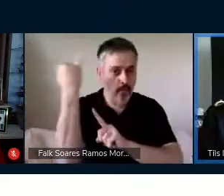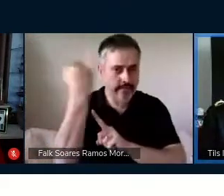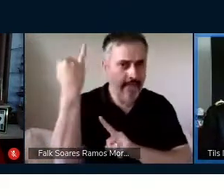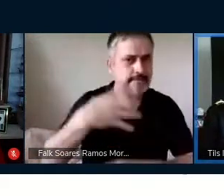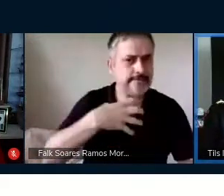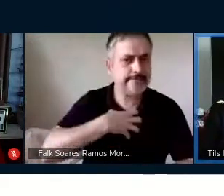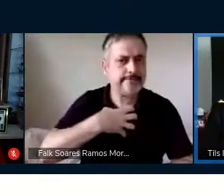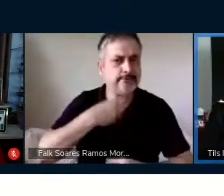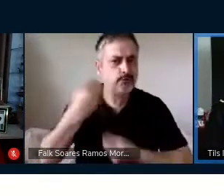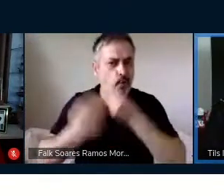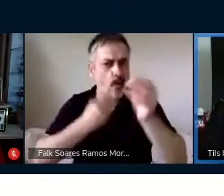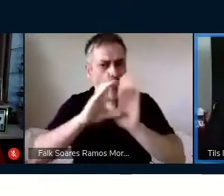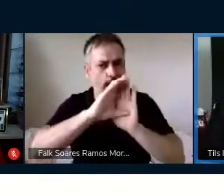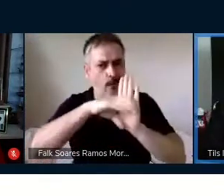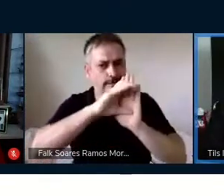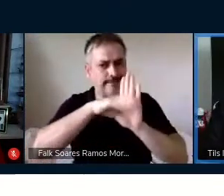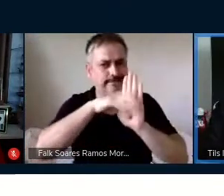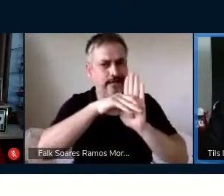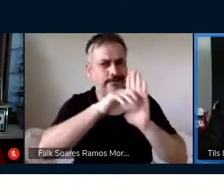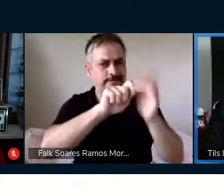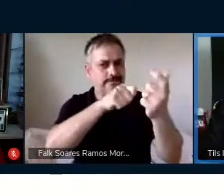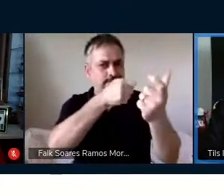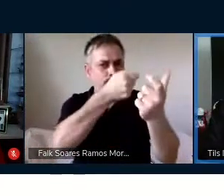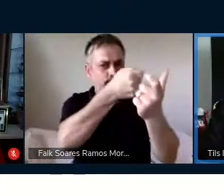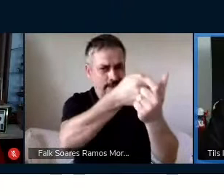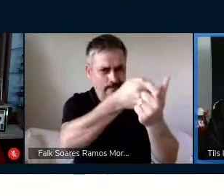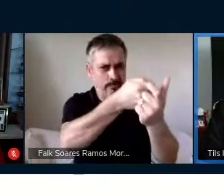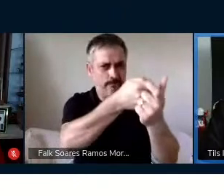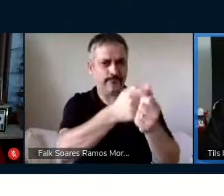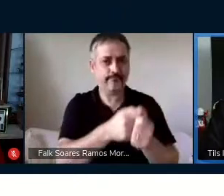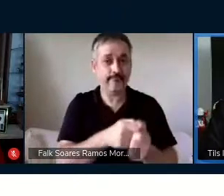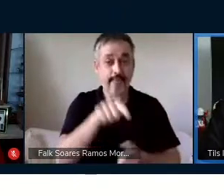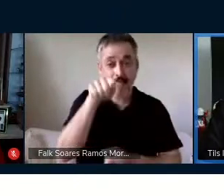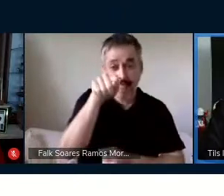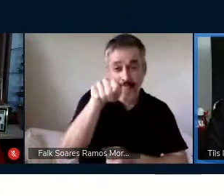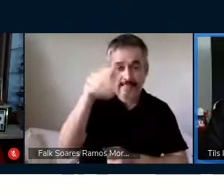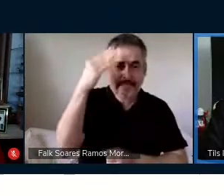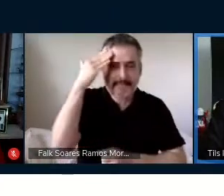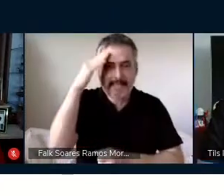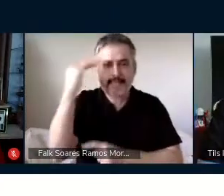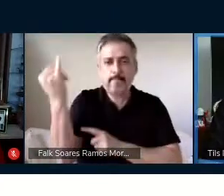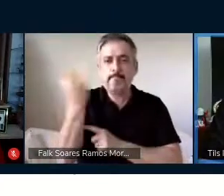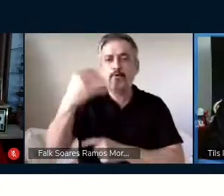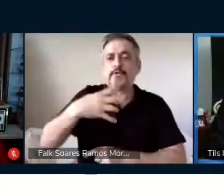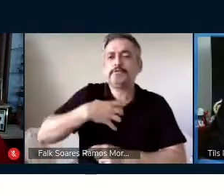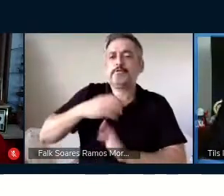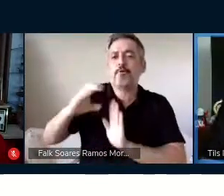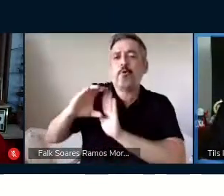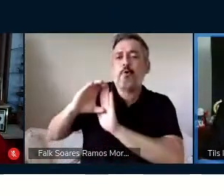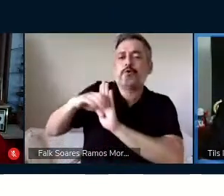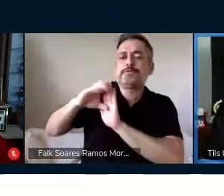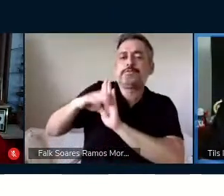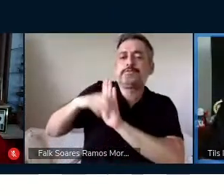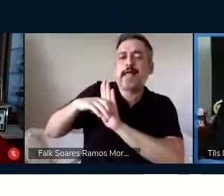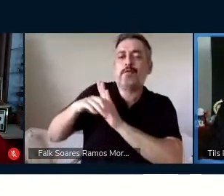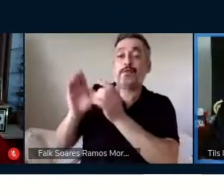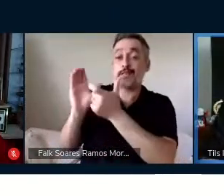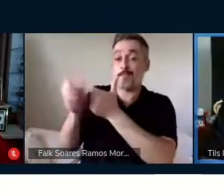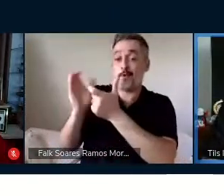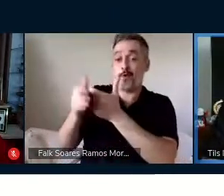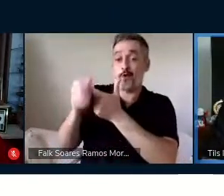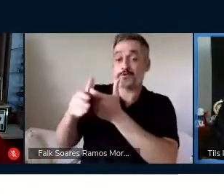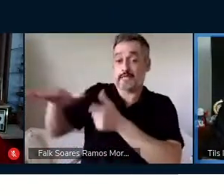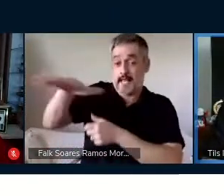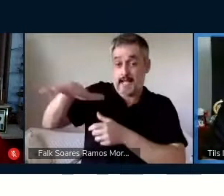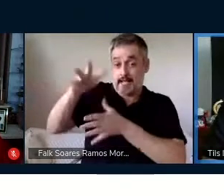Então, nós temos aqui a importância do caráter conceitual na criação de sinais-termo. Então, para compreendermos a importância